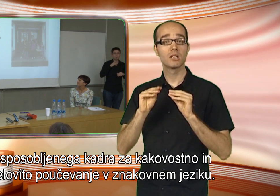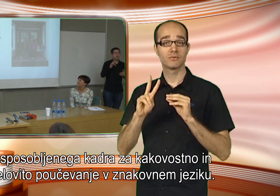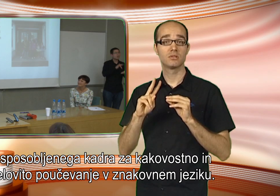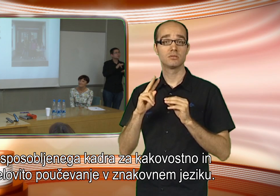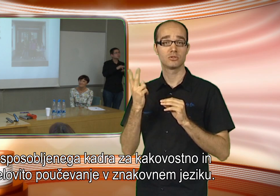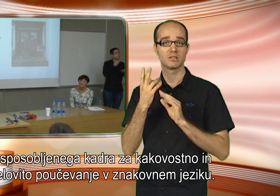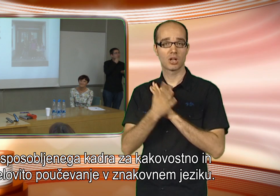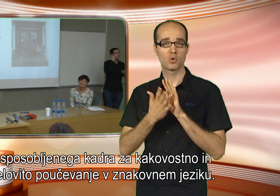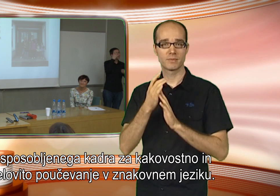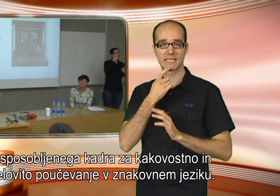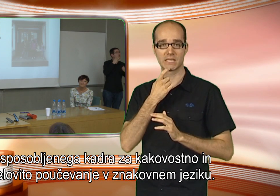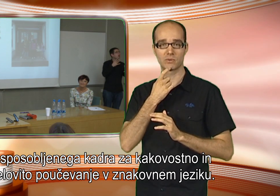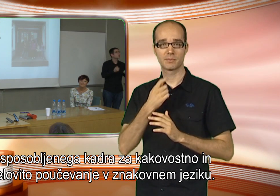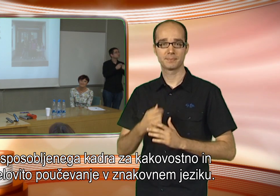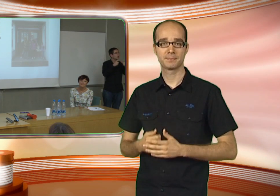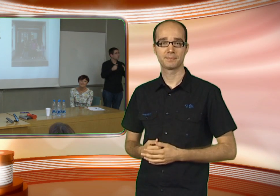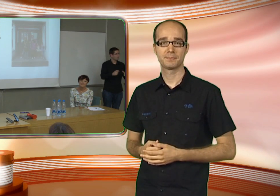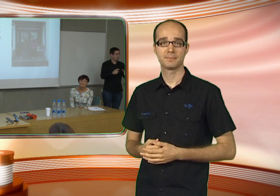znakovnem jeziku.